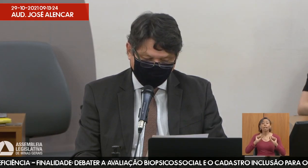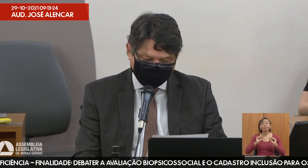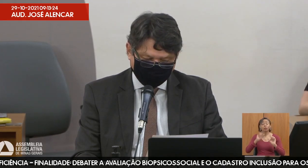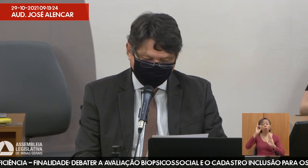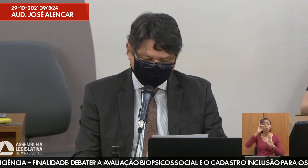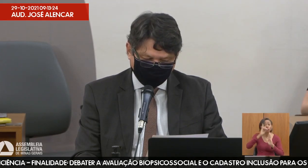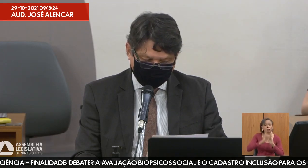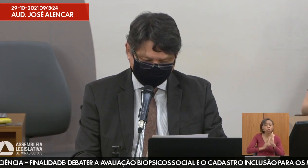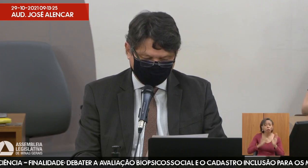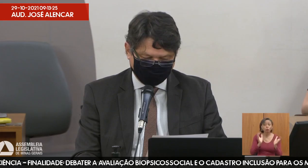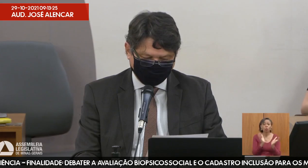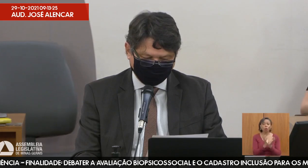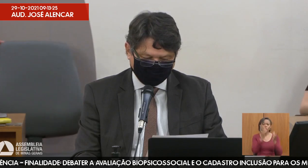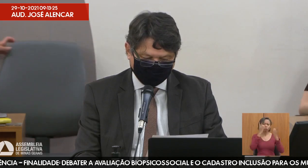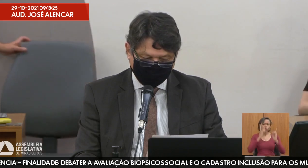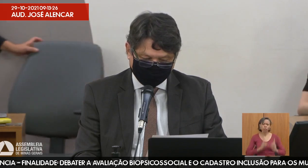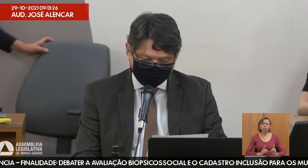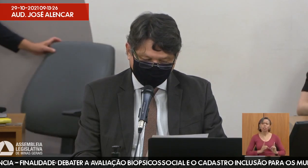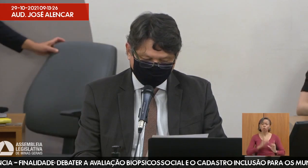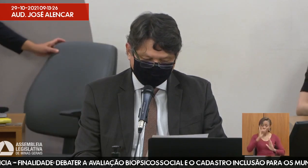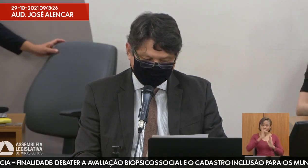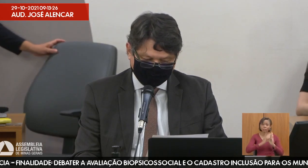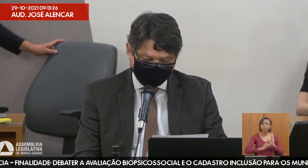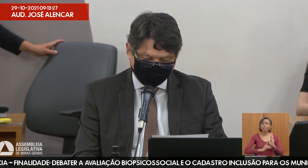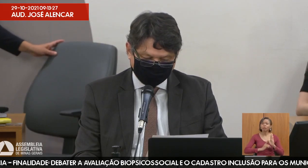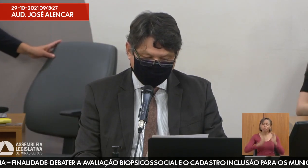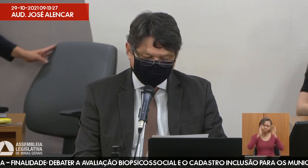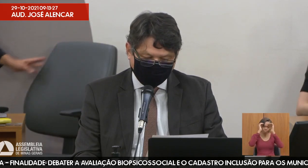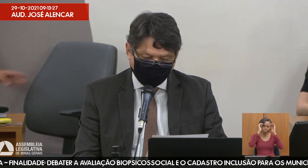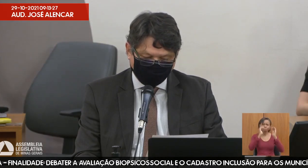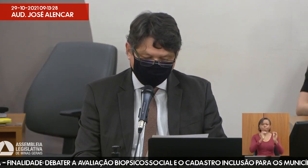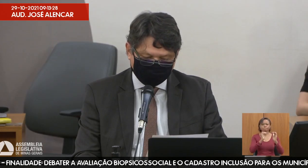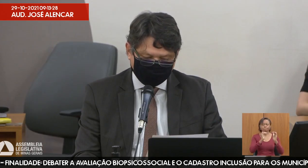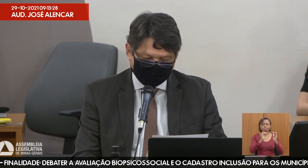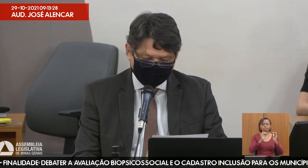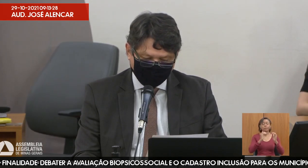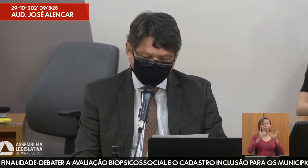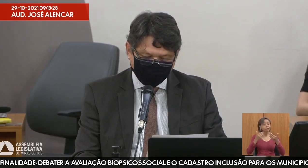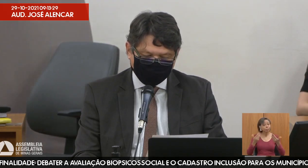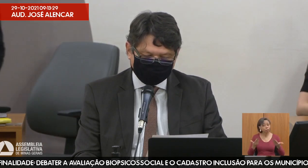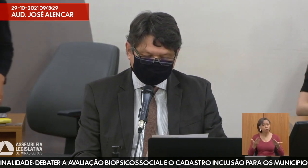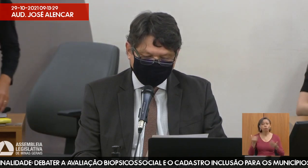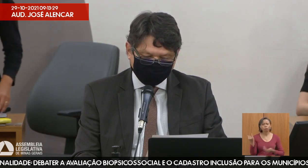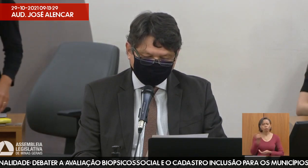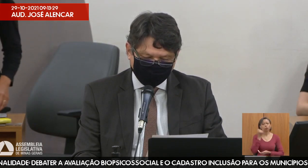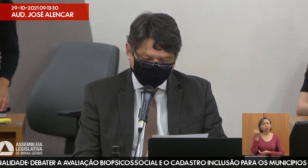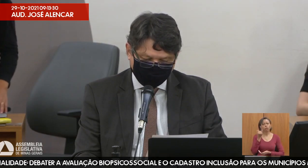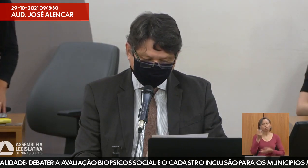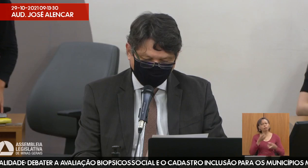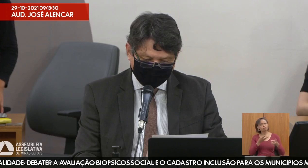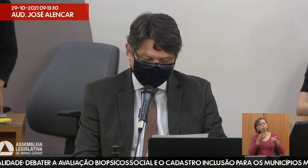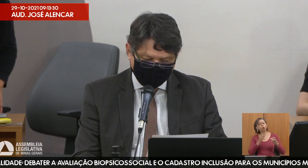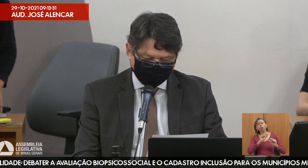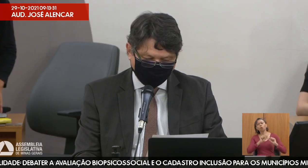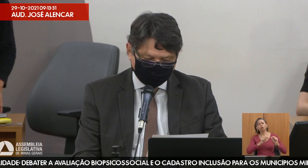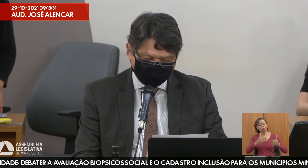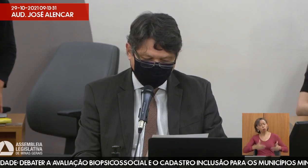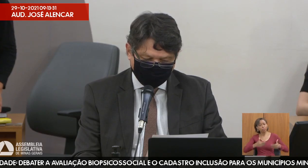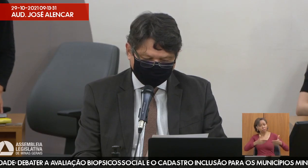realmente efetivados. Então, é fundamental ouvir o que o Ministério tem feito em busca de alcançar